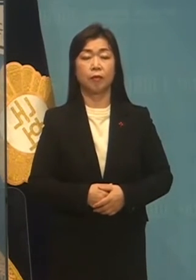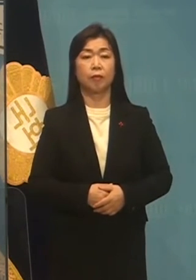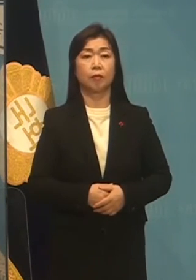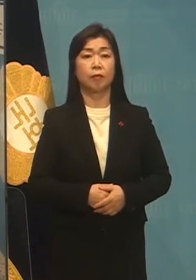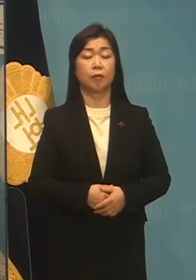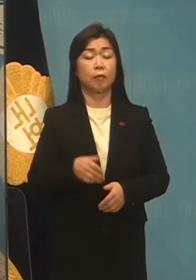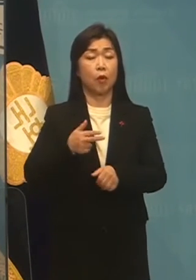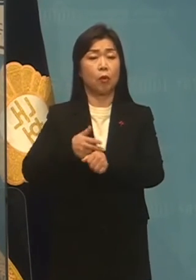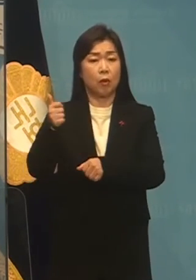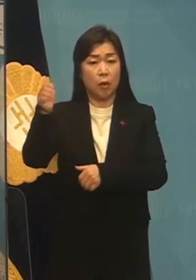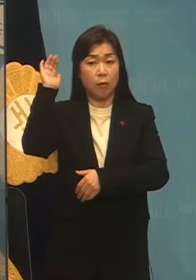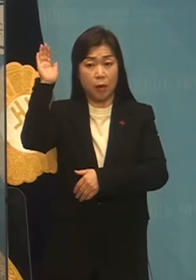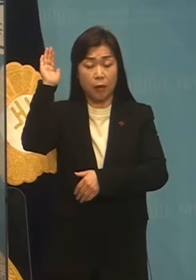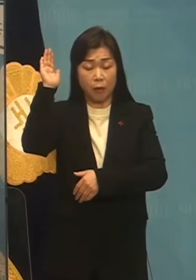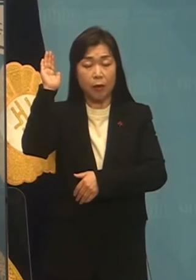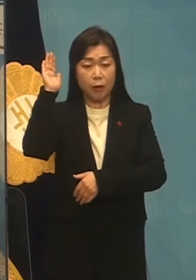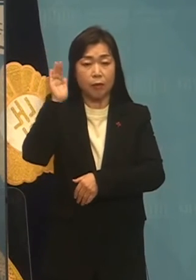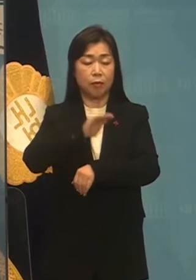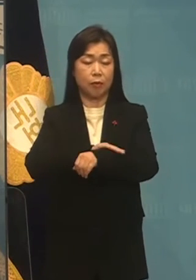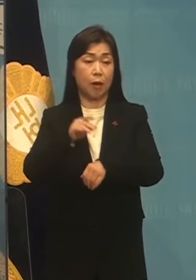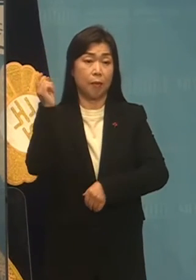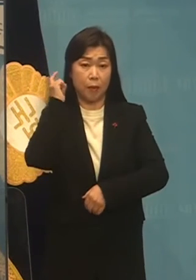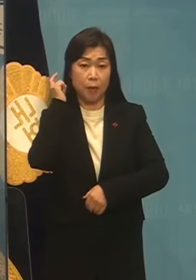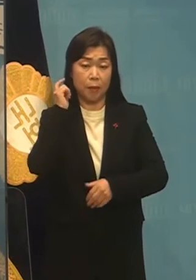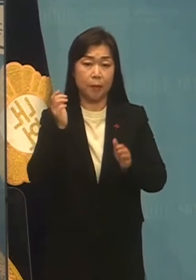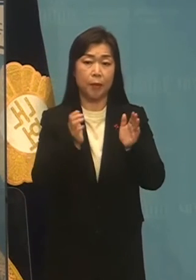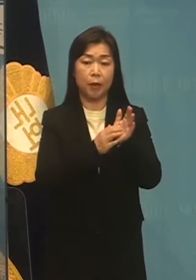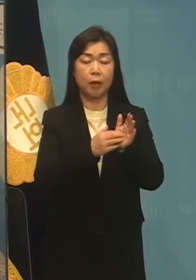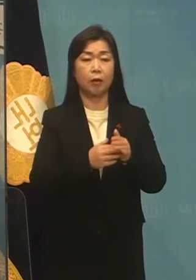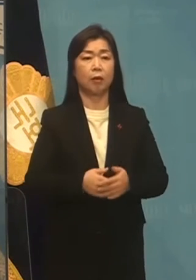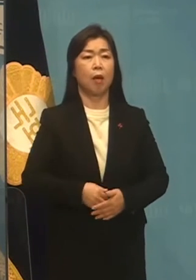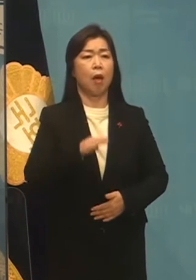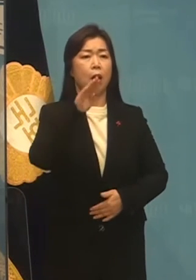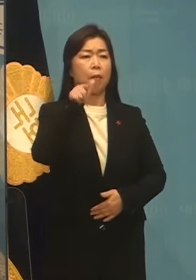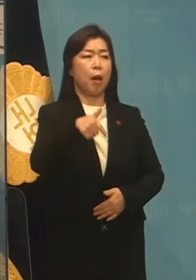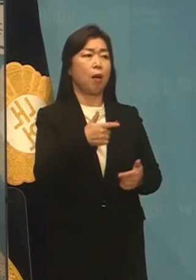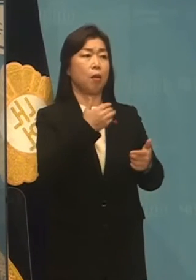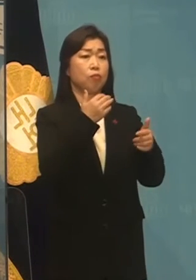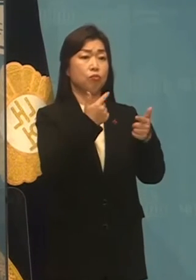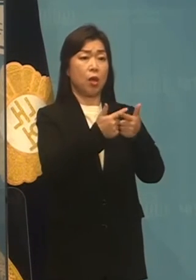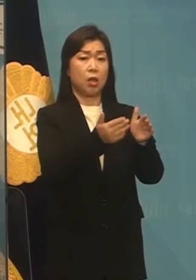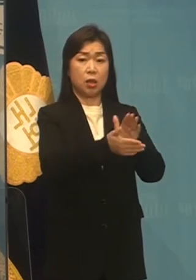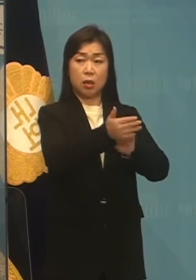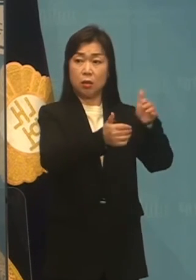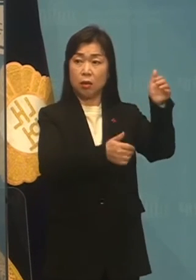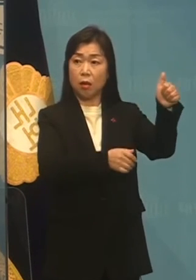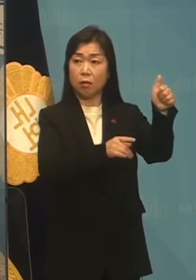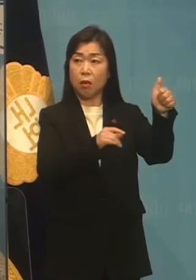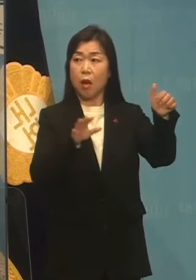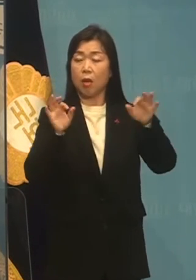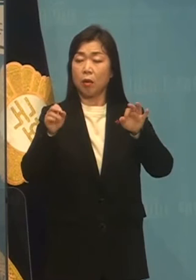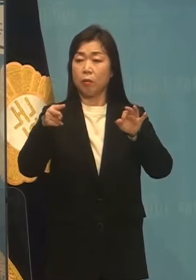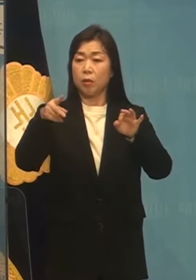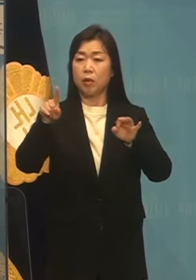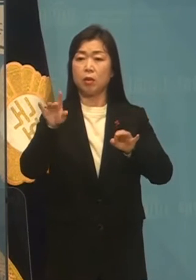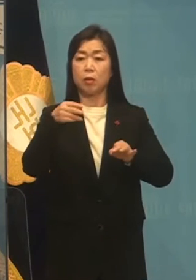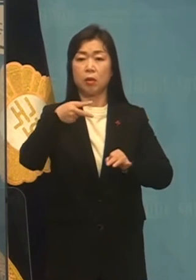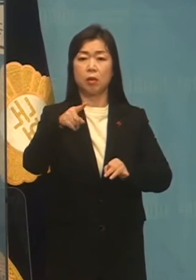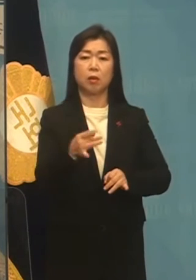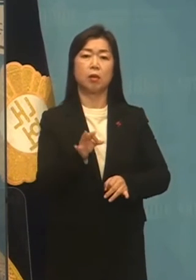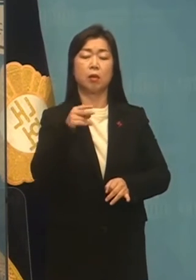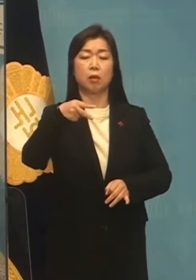네, 교수님 말씀 잘 들으셨습니다. 박형준 부산시장은 김승현 교수님을